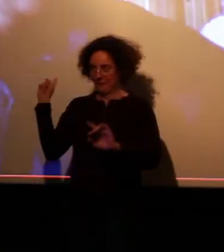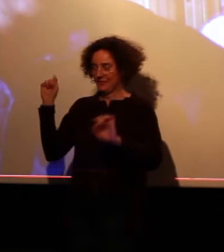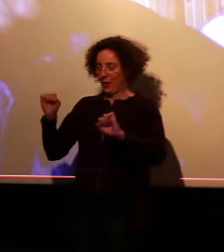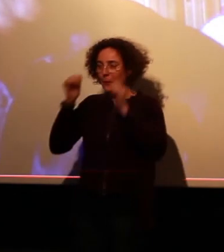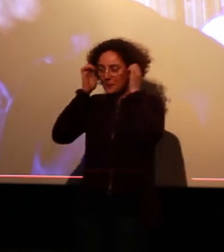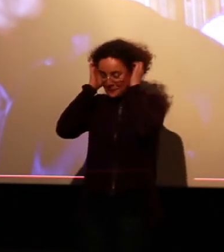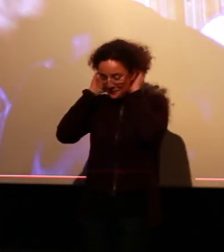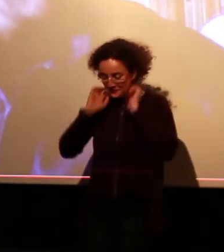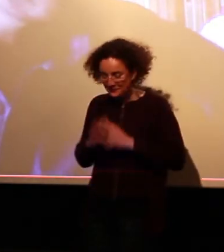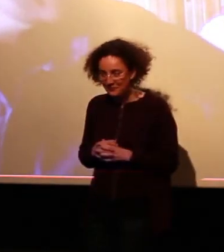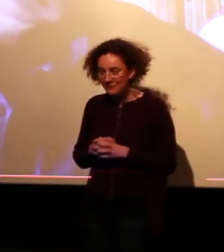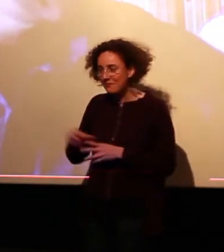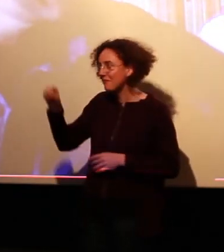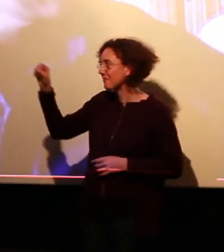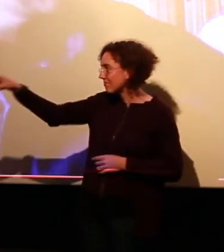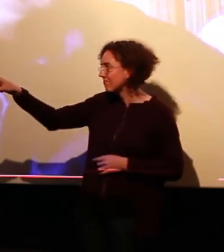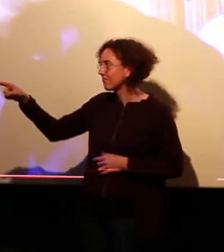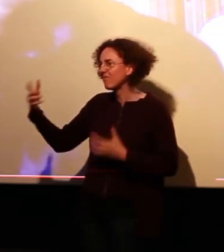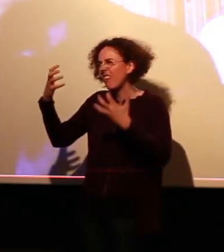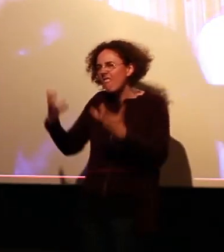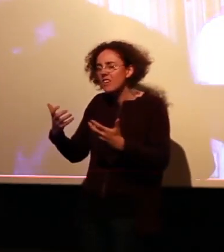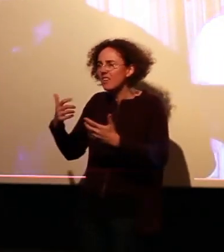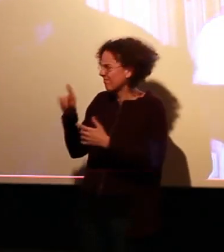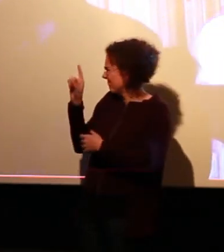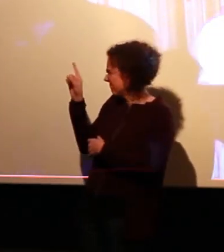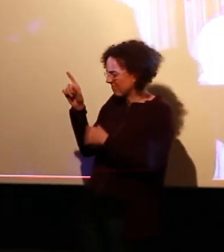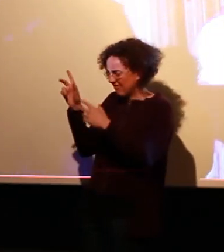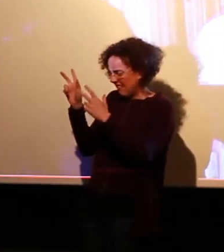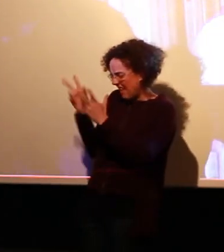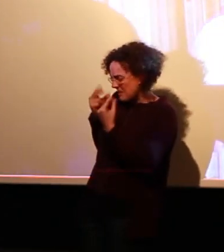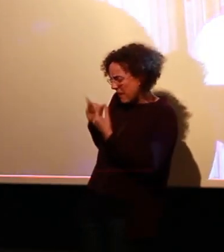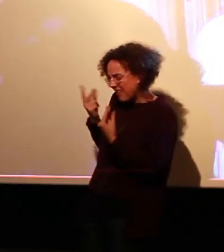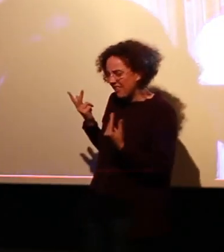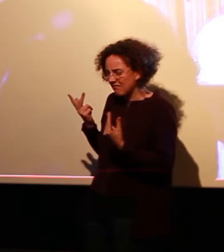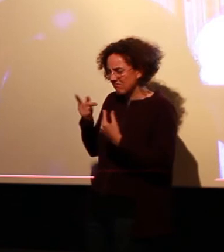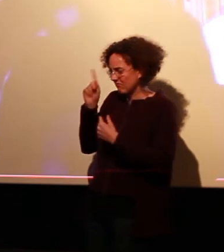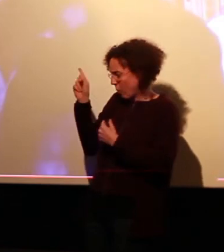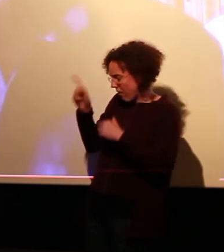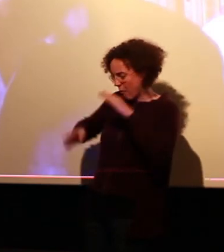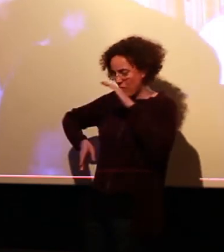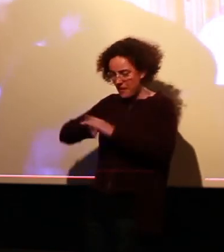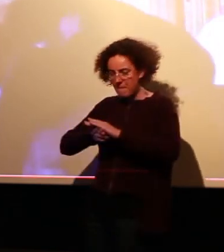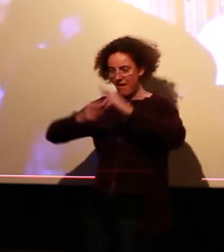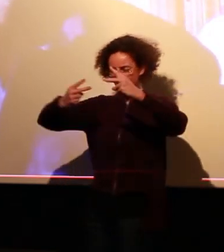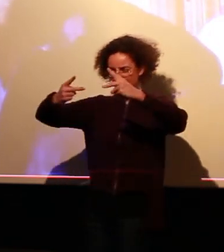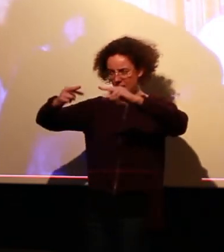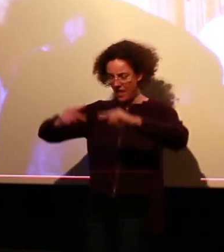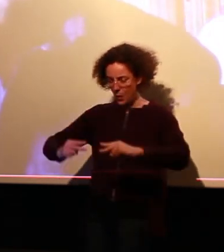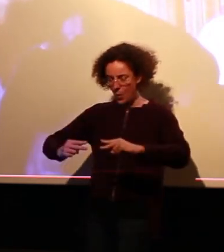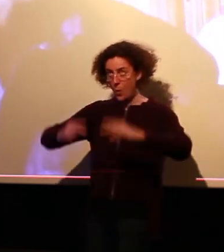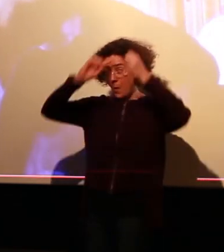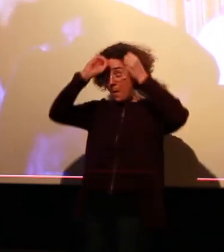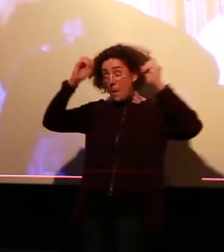D'accord. Je voudrais que tu nous expliques déjà... Quel a été le point de départ de ton scénario? Quel était ton désir de film à ce